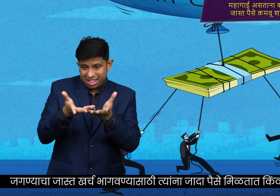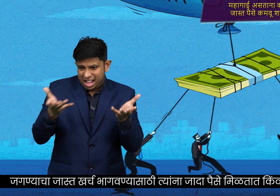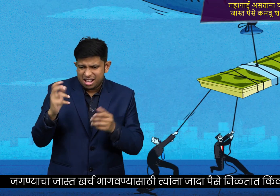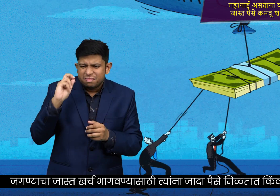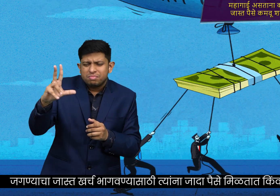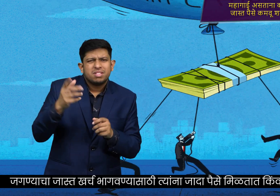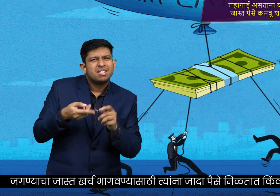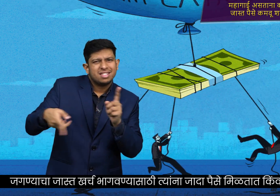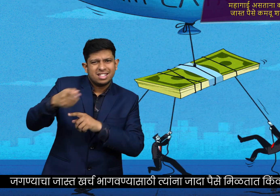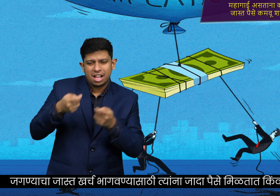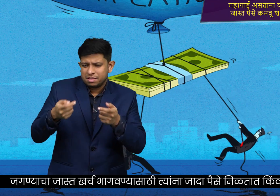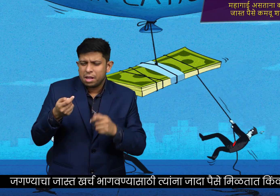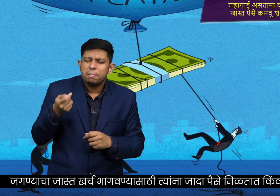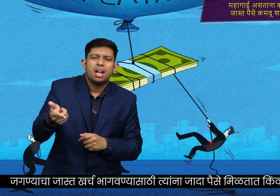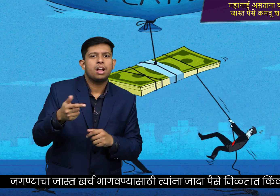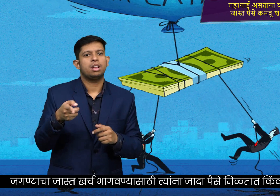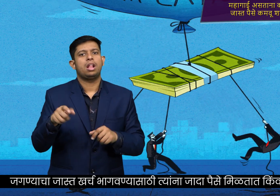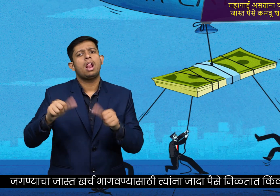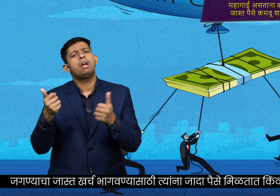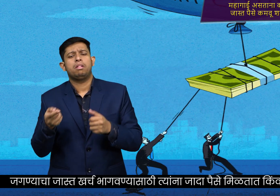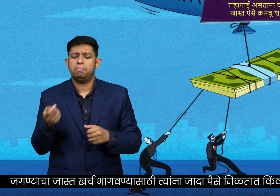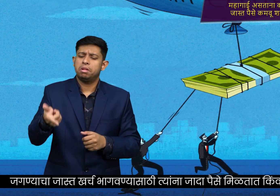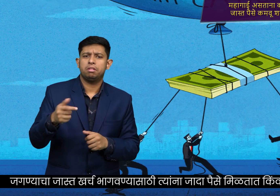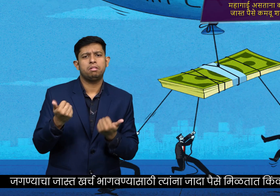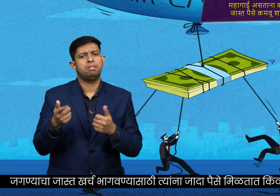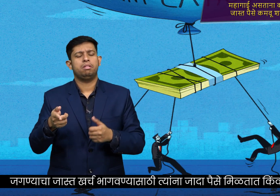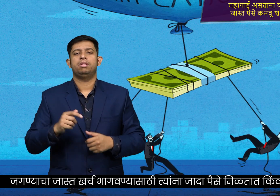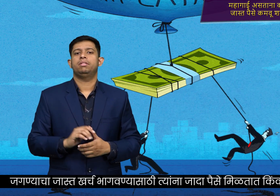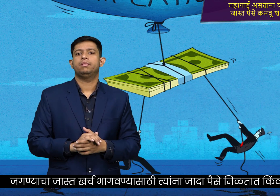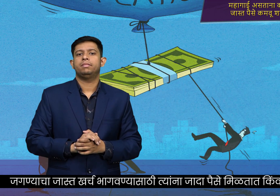भागवण्यासाठी त्यांना जास्त पैसे मिळतात किंवा किंमती वाढतात.